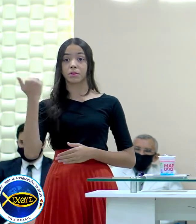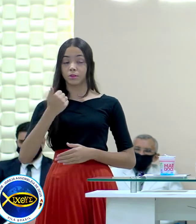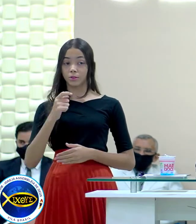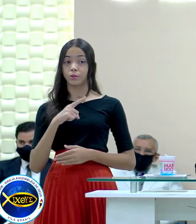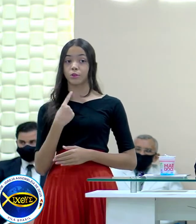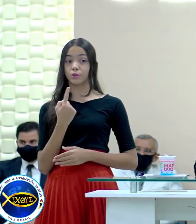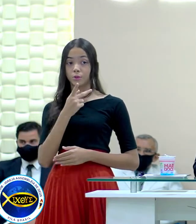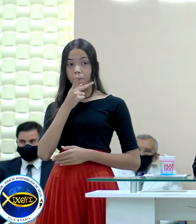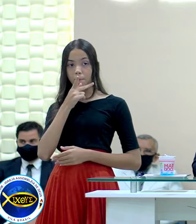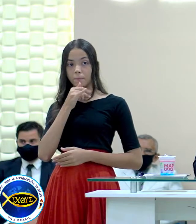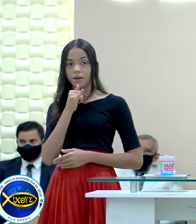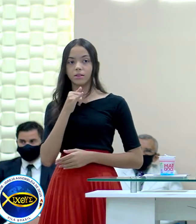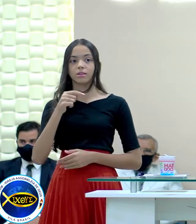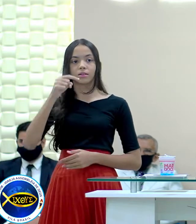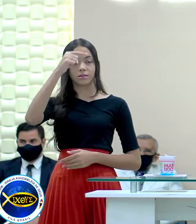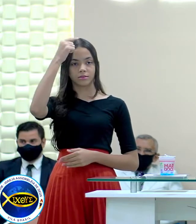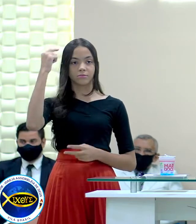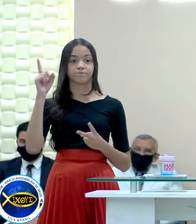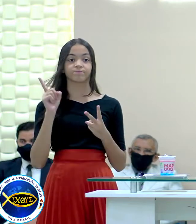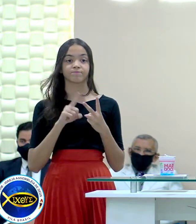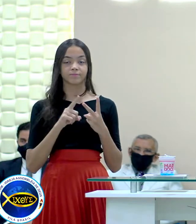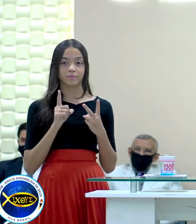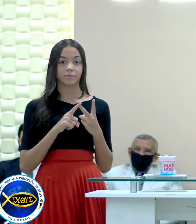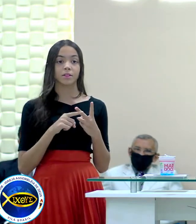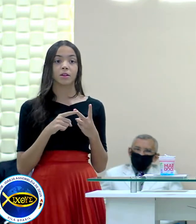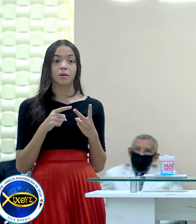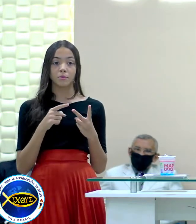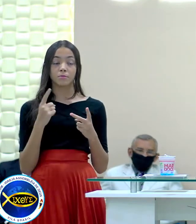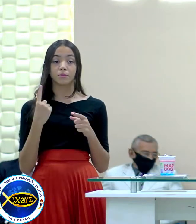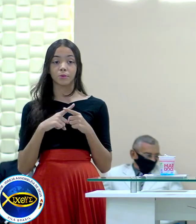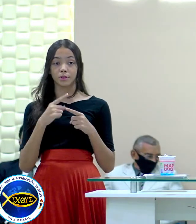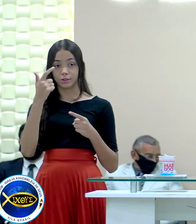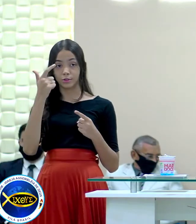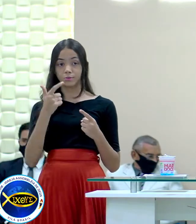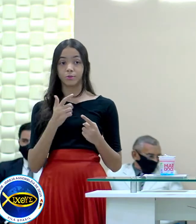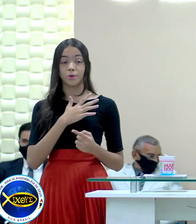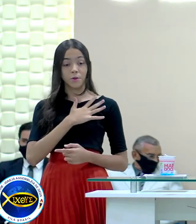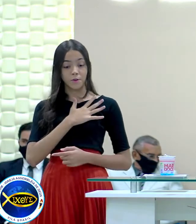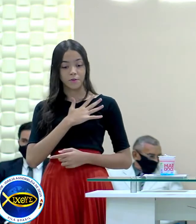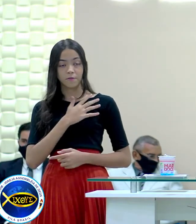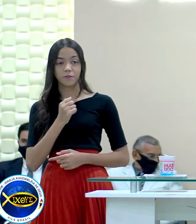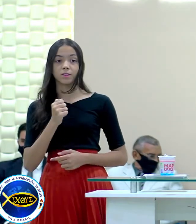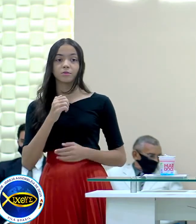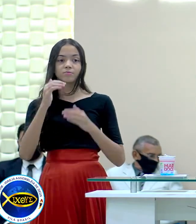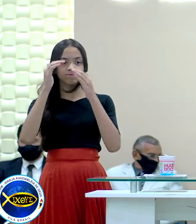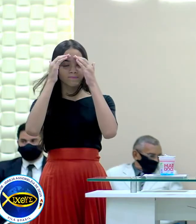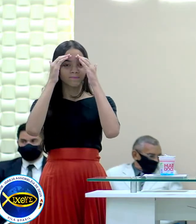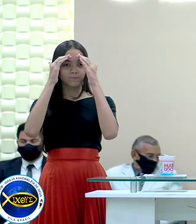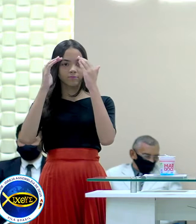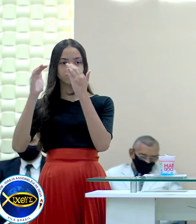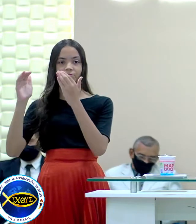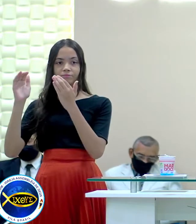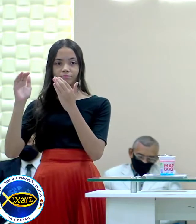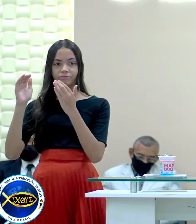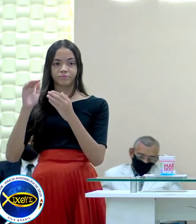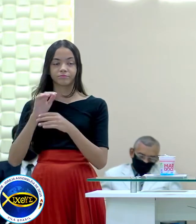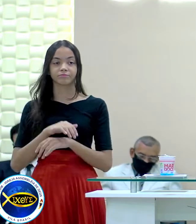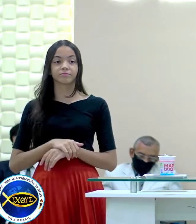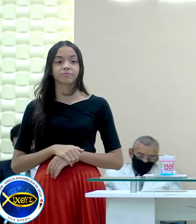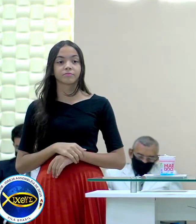santo. Segundo, porque nós somos filhos obedientes. Aqui não tem nenhum rebelde,